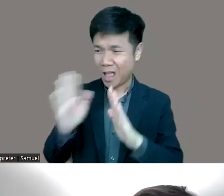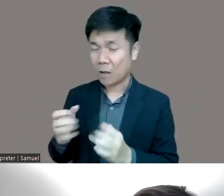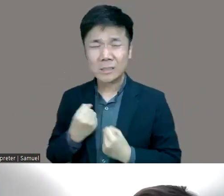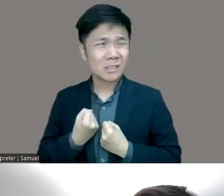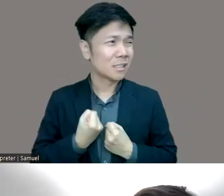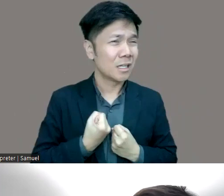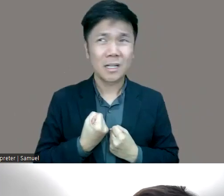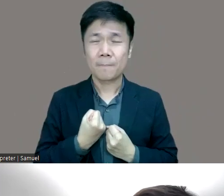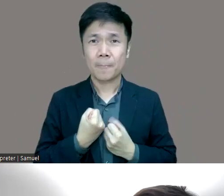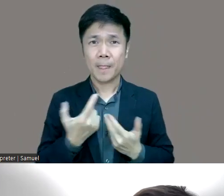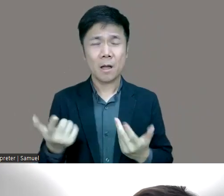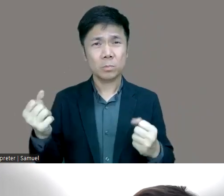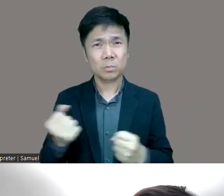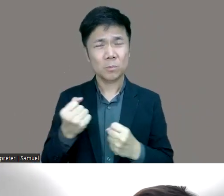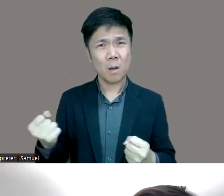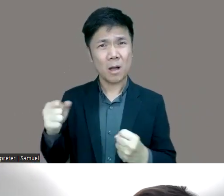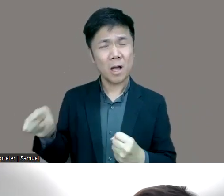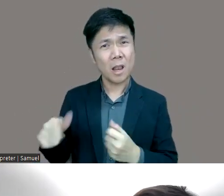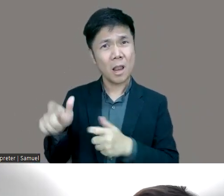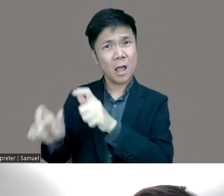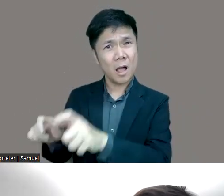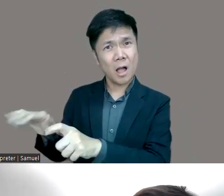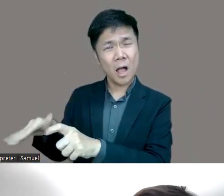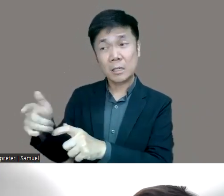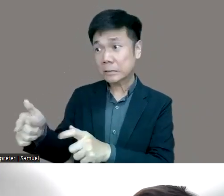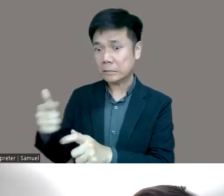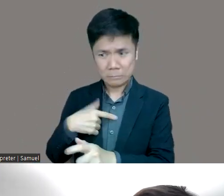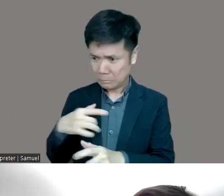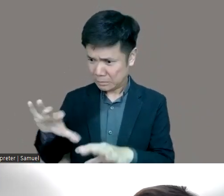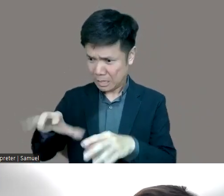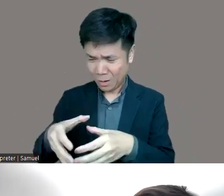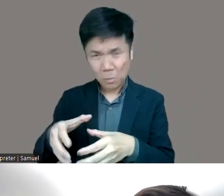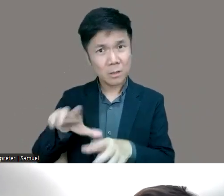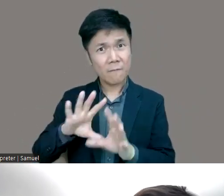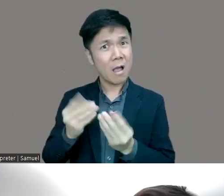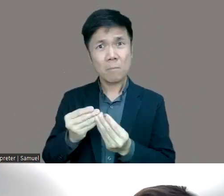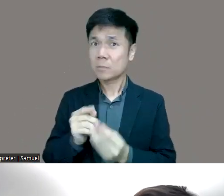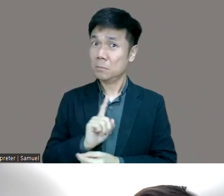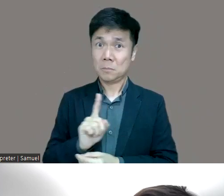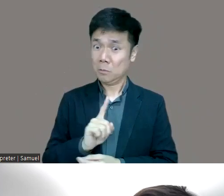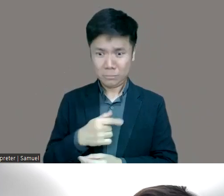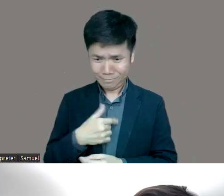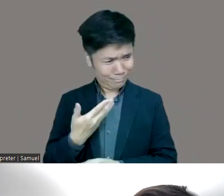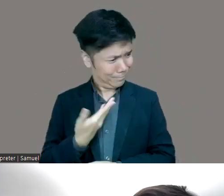été déplacées de leur lieu d'origine.